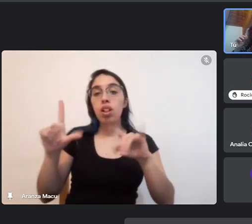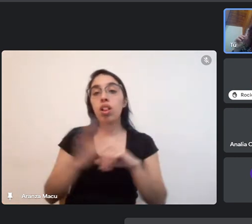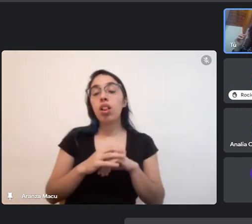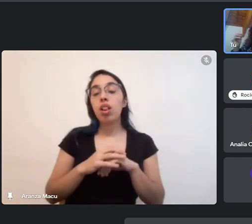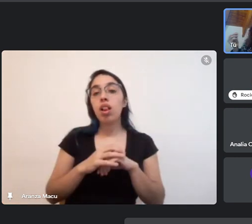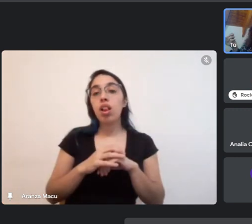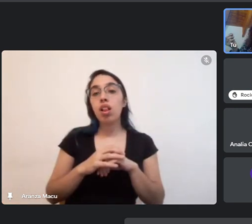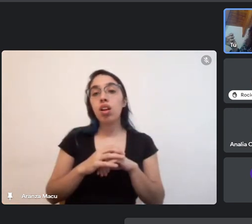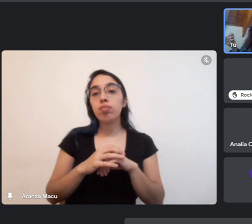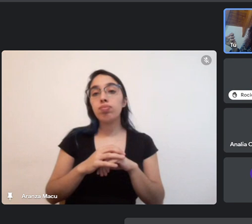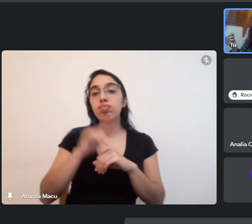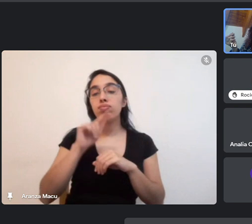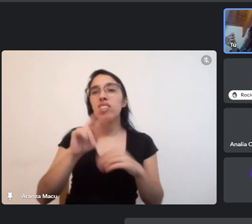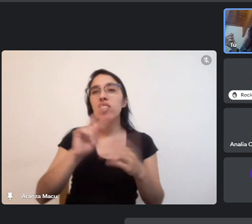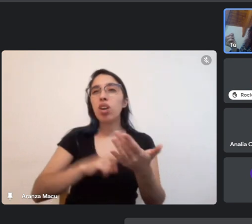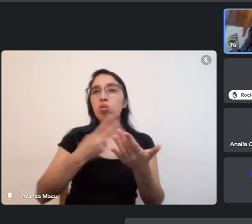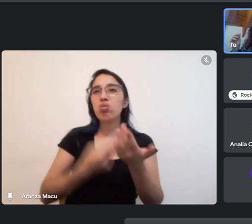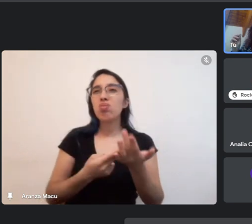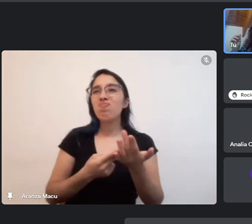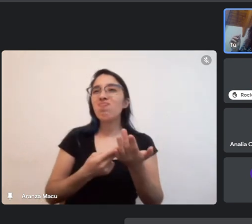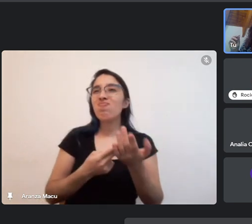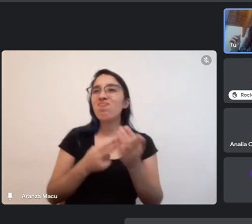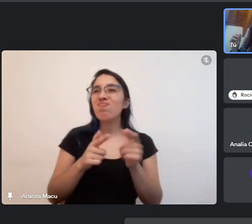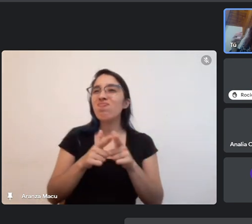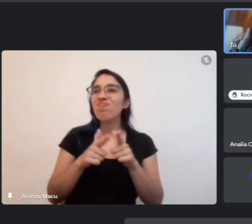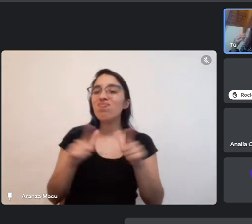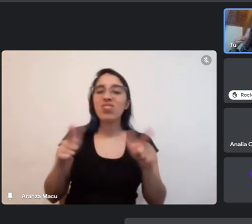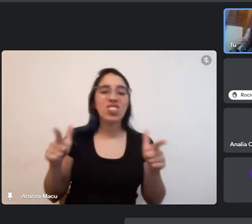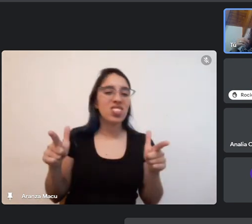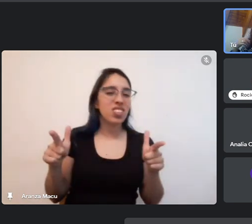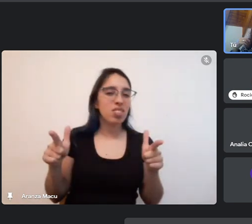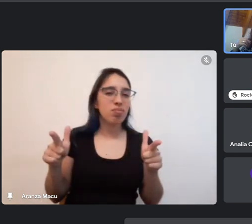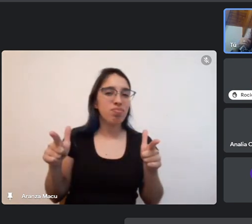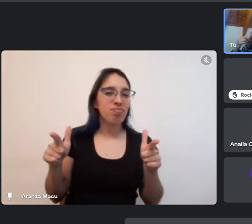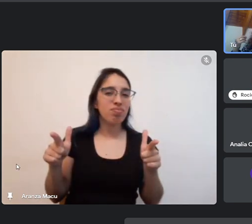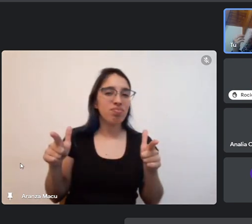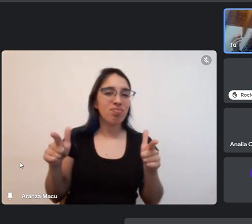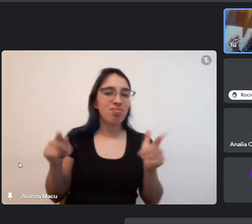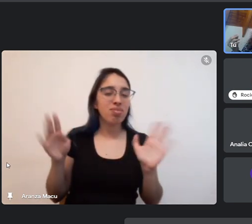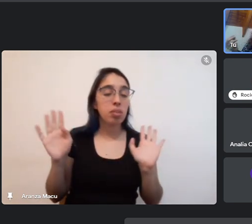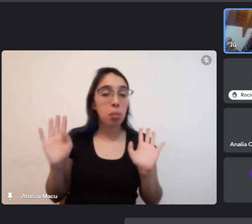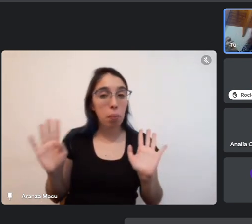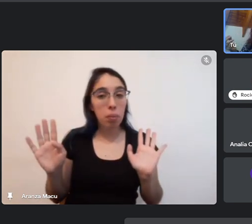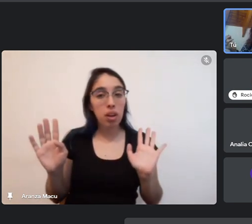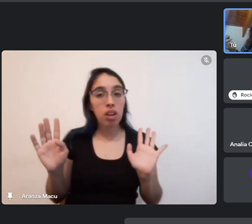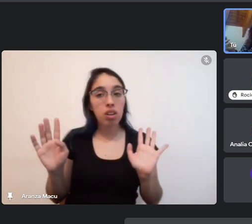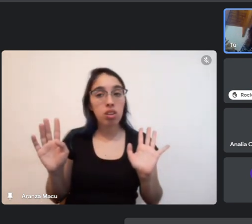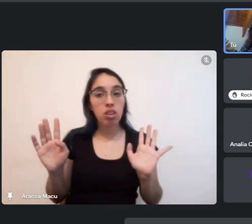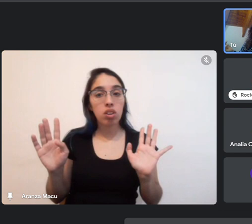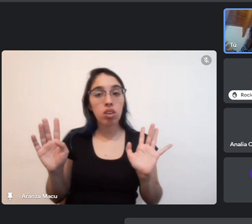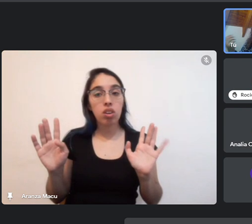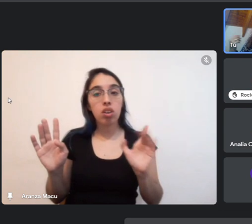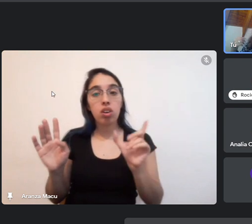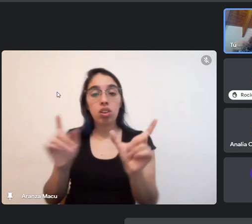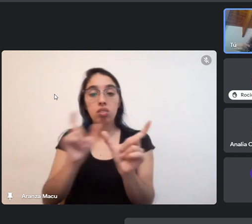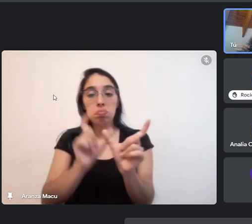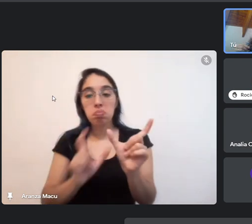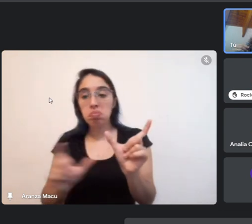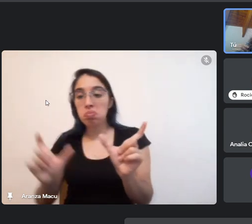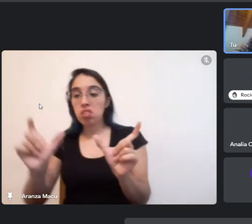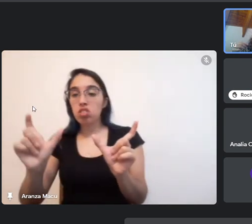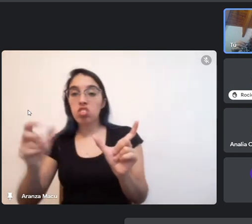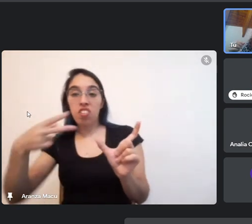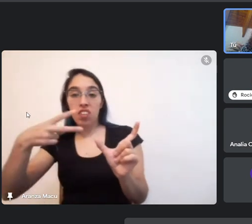no se traduce, pero va a estar seguido de otro verbo y el verbo que le sigue